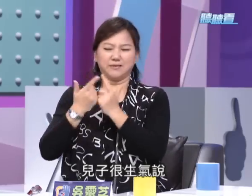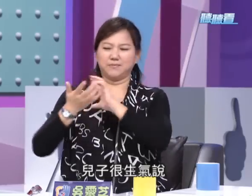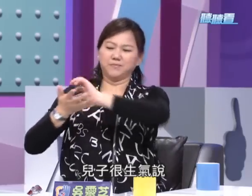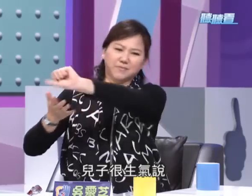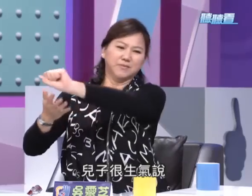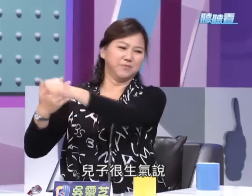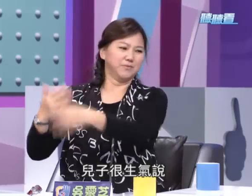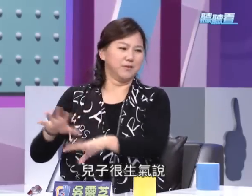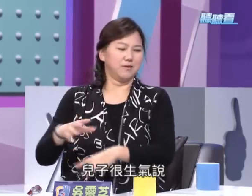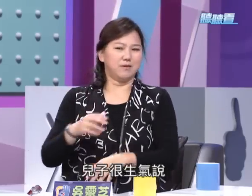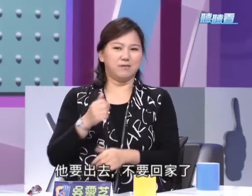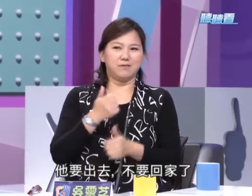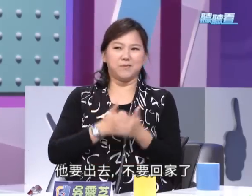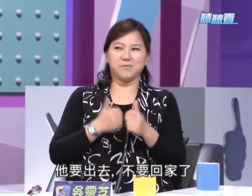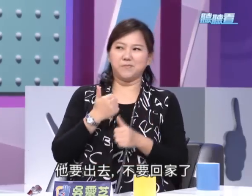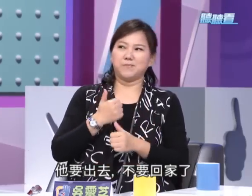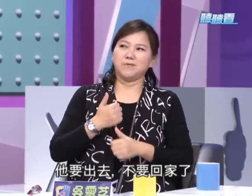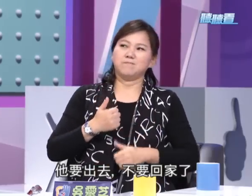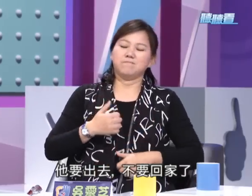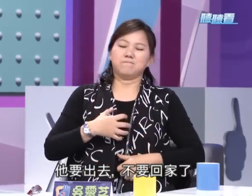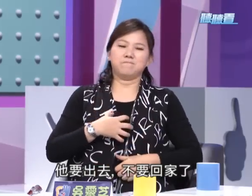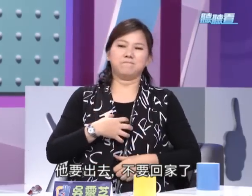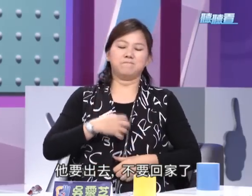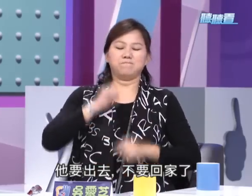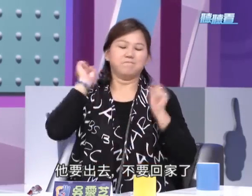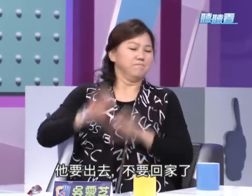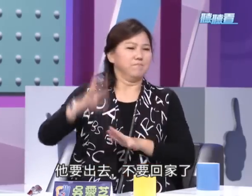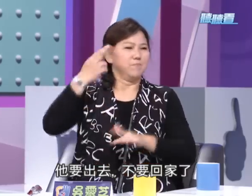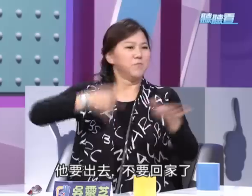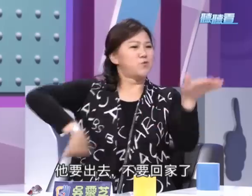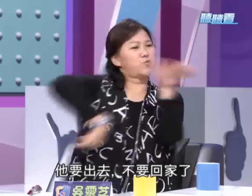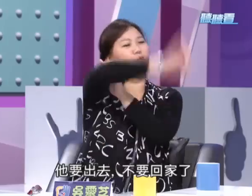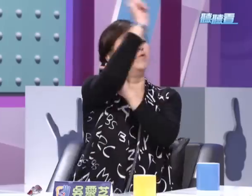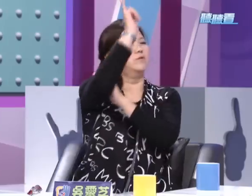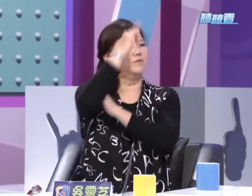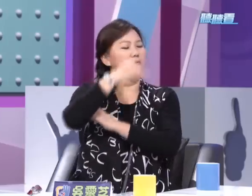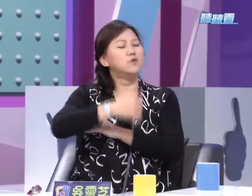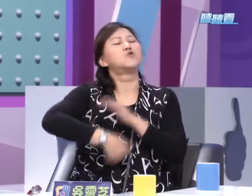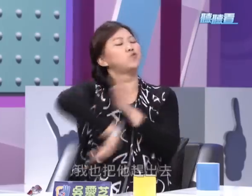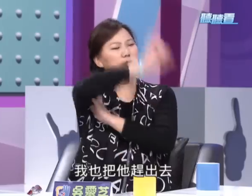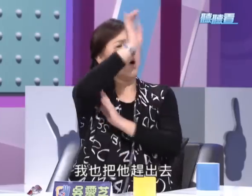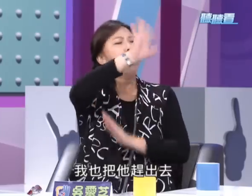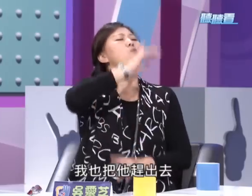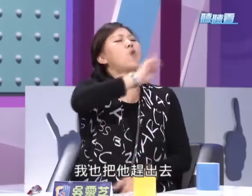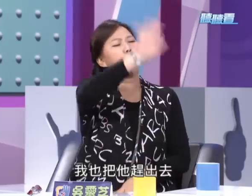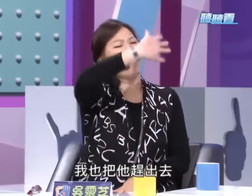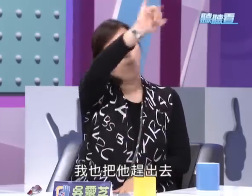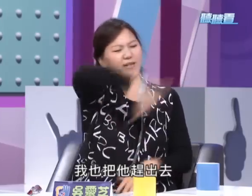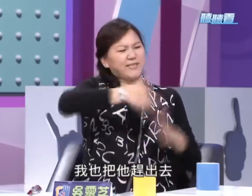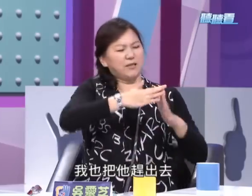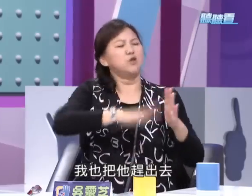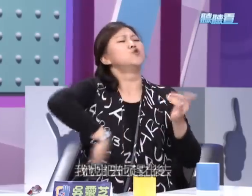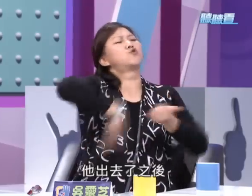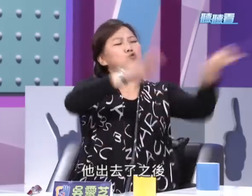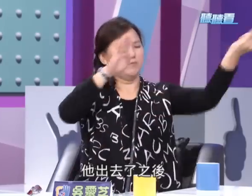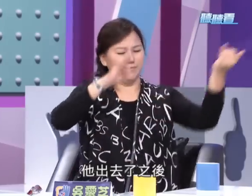很生气说他要出去不要回家了，我也把他赶出去。他出去了之后